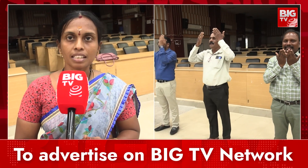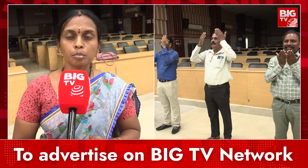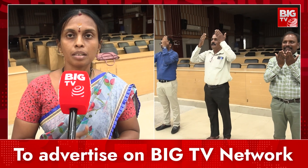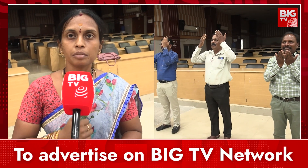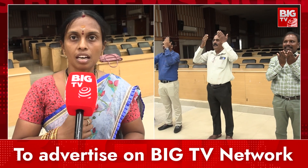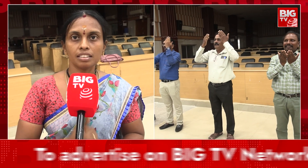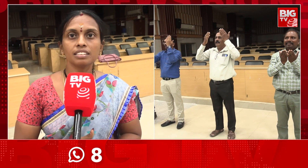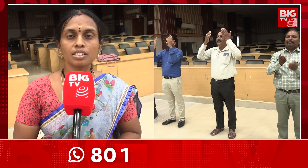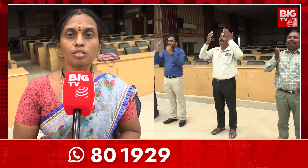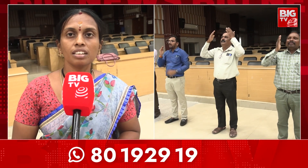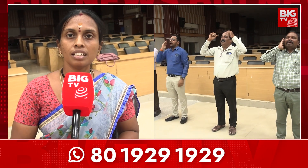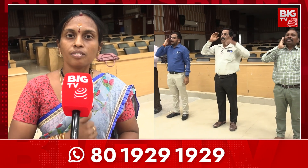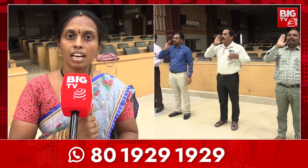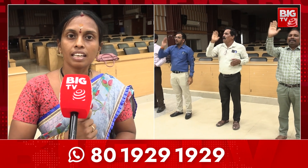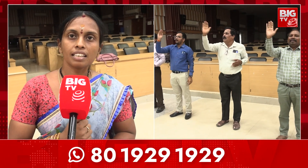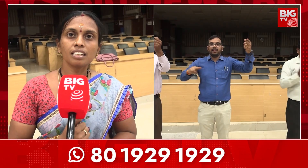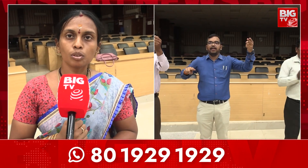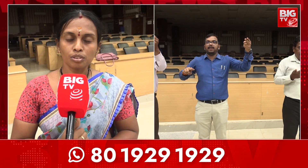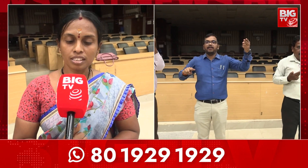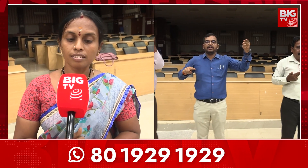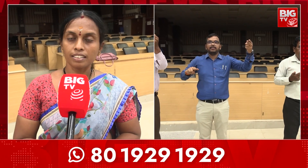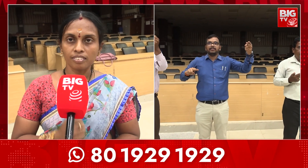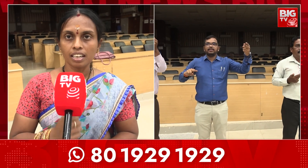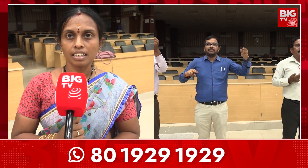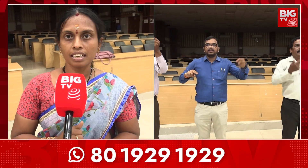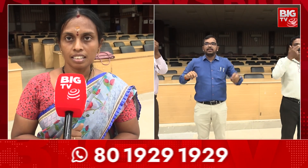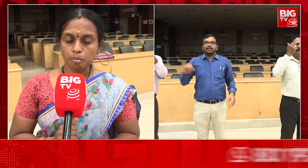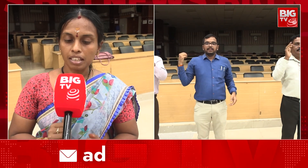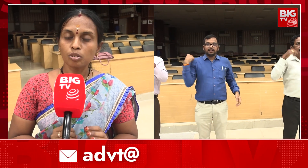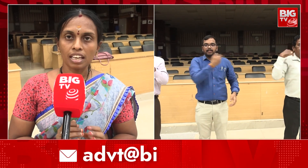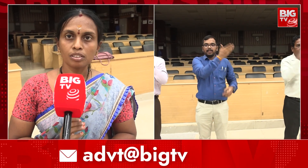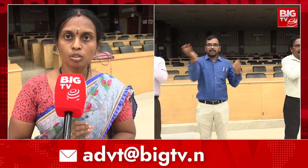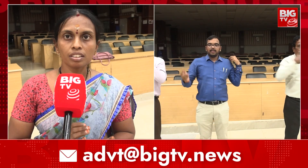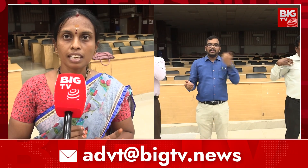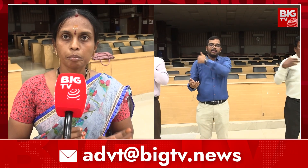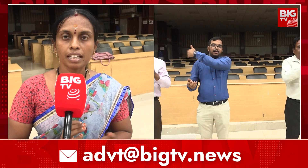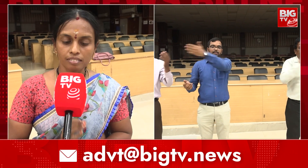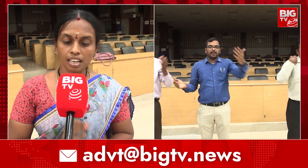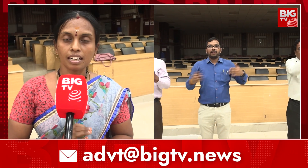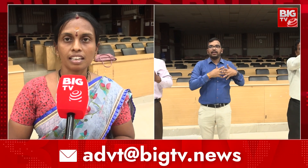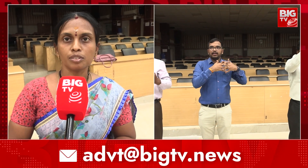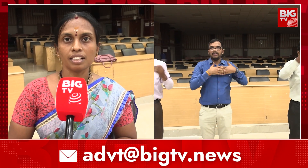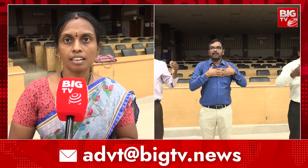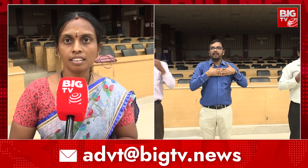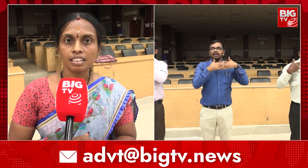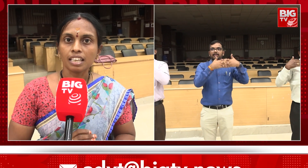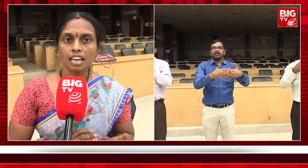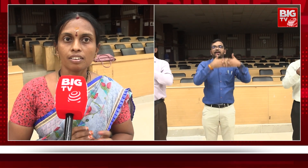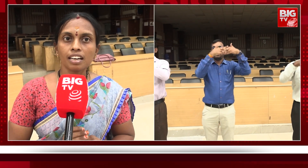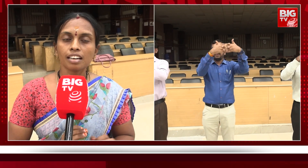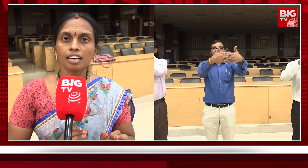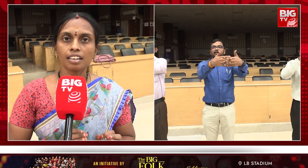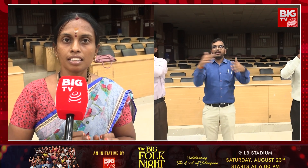వాళ్ళు చెప్పే సమస్యను మనం అర్థం చేసుకొని వాళ్ళకి ఏదైనా సొల్యూషన్ ఇవ్వాలంటే మనకు ఎంతో కొంత దానిపైన అవగాహన అనేది ఉండాలి.